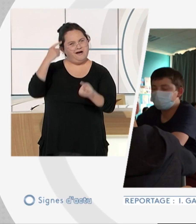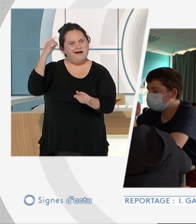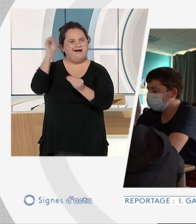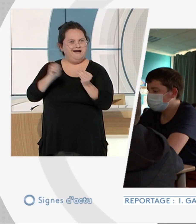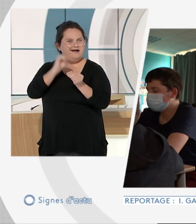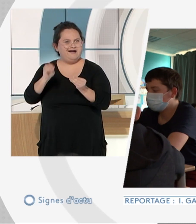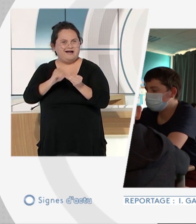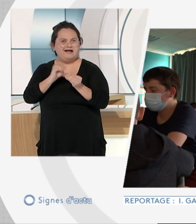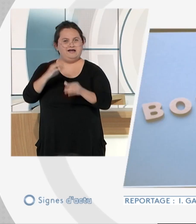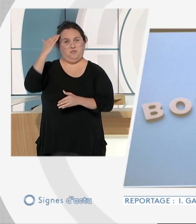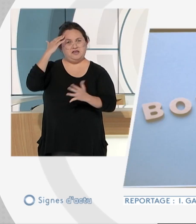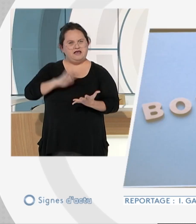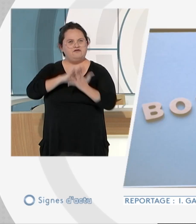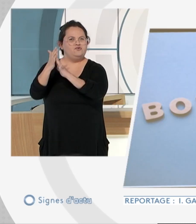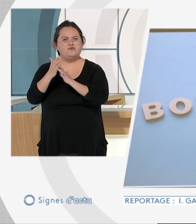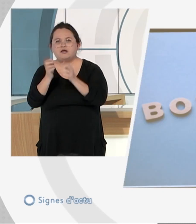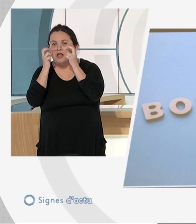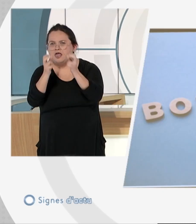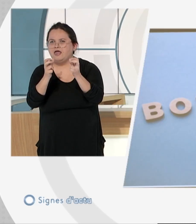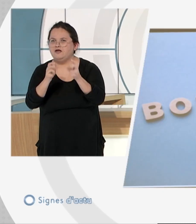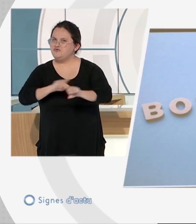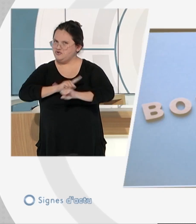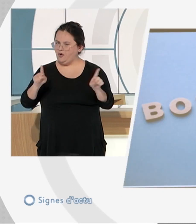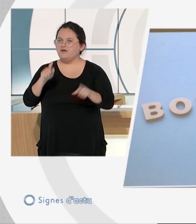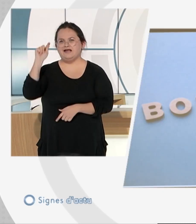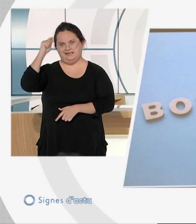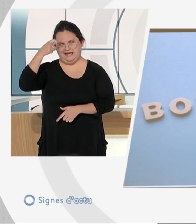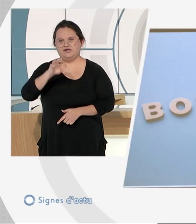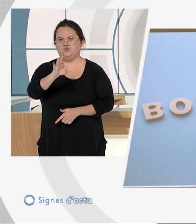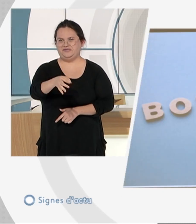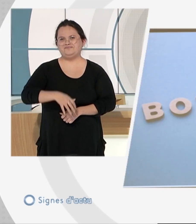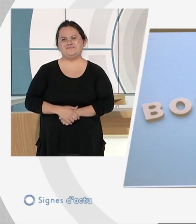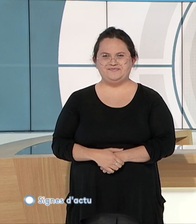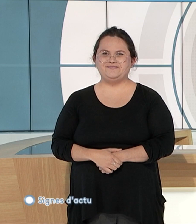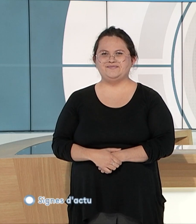faire évoluer les mentalités, à défaut de faire tourner les têtes.